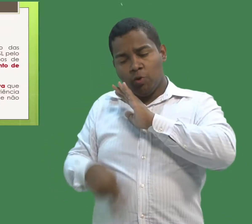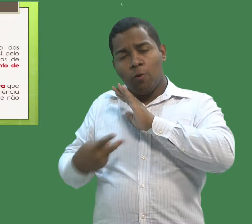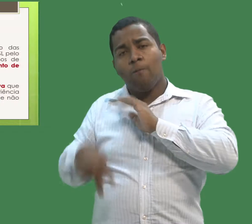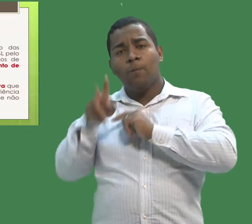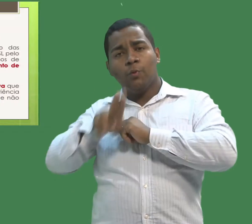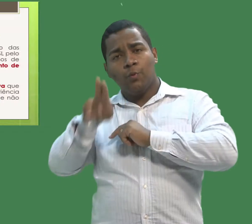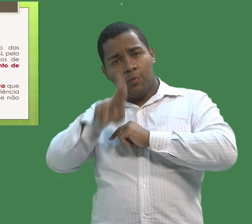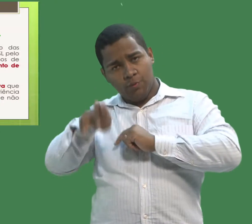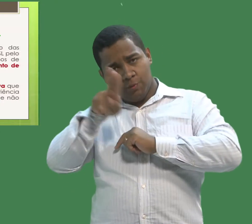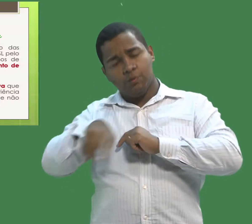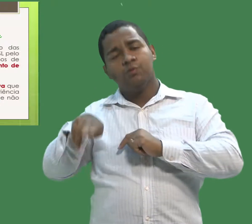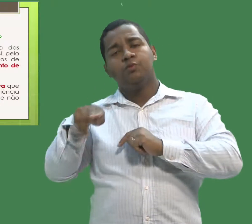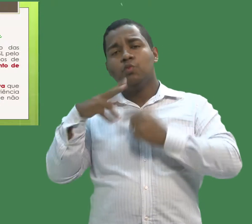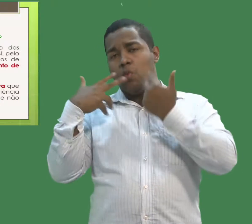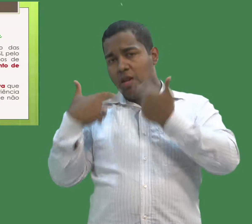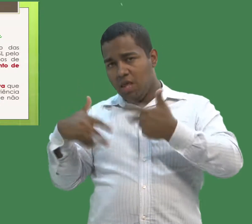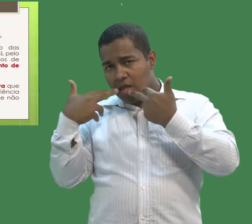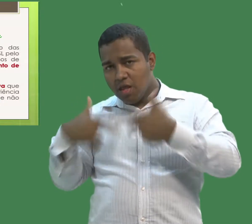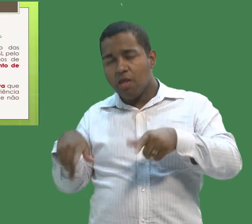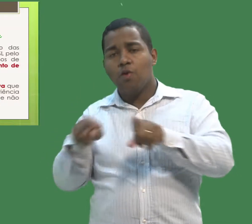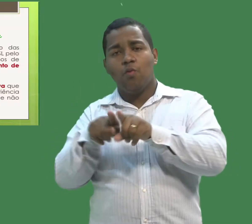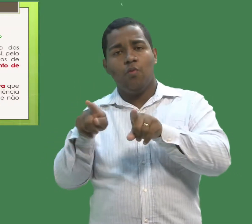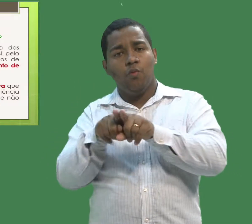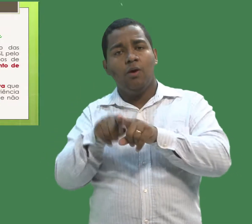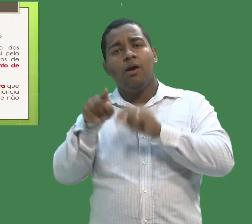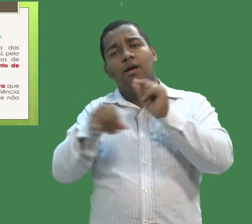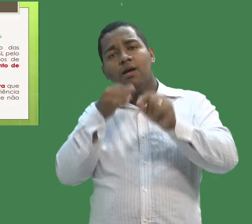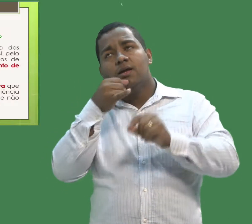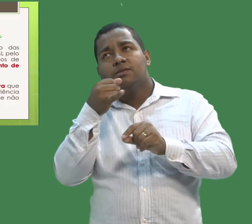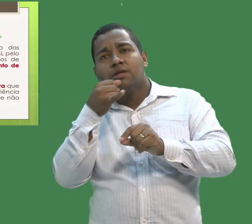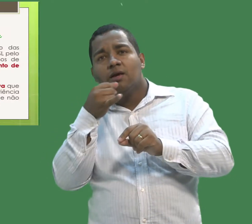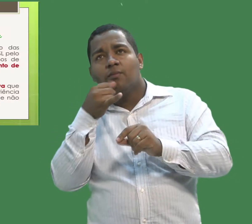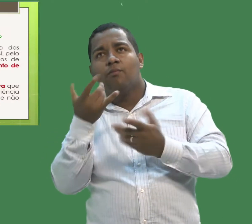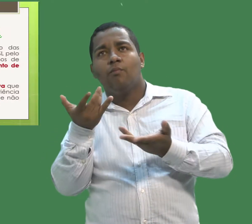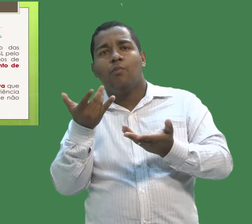língua, o usuário da língua,